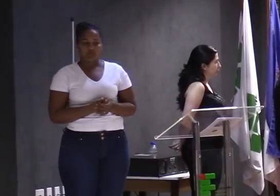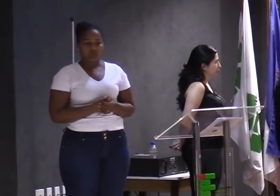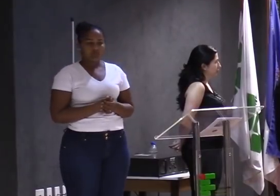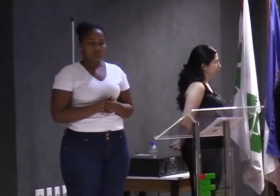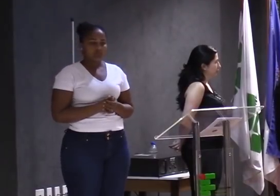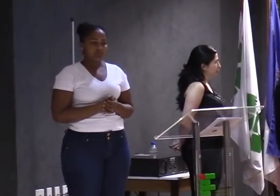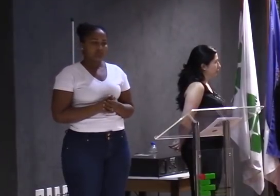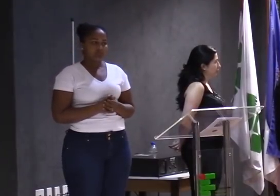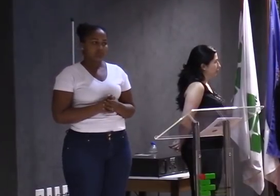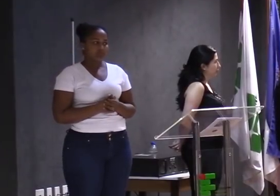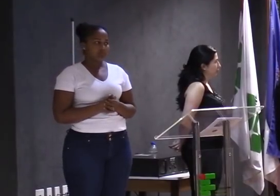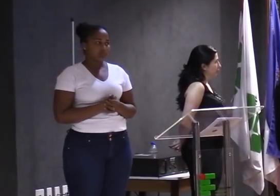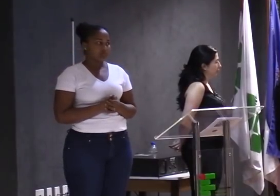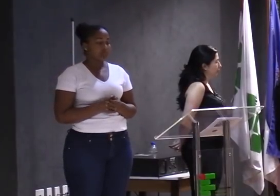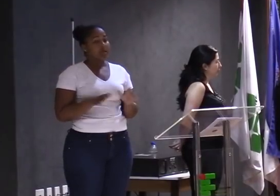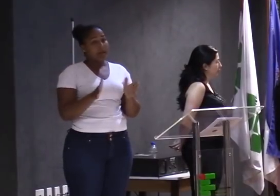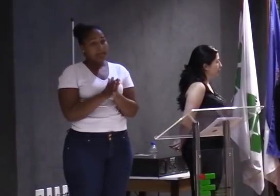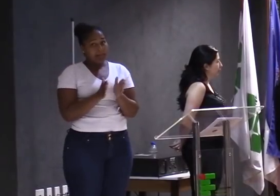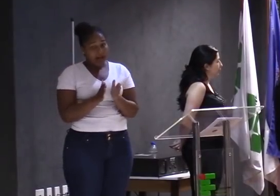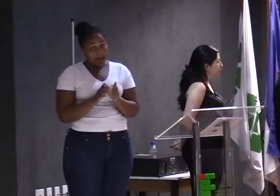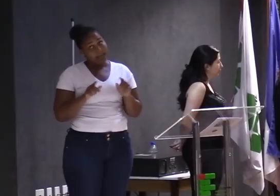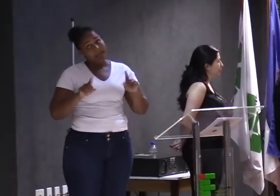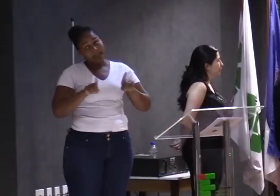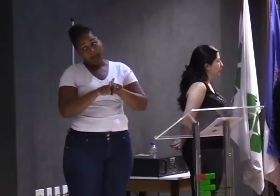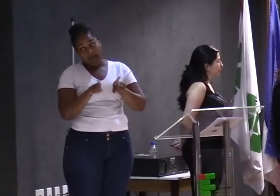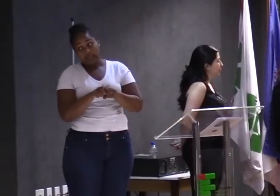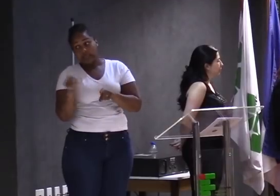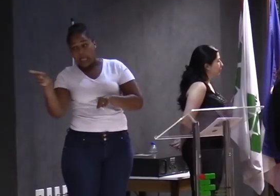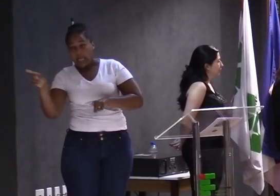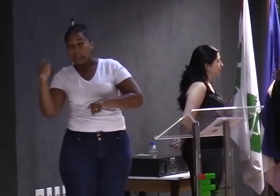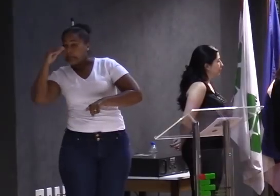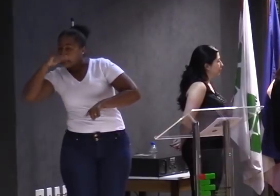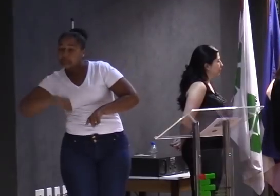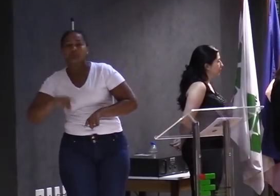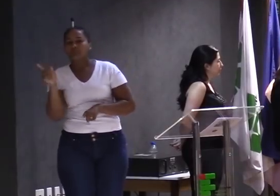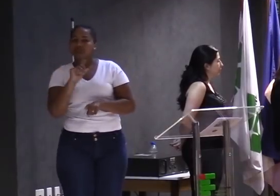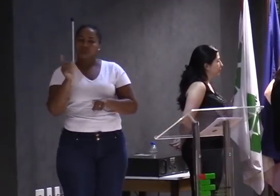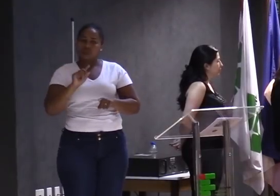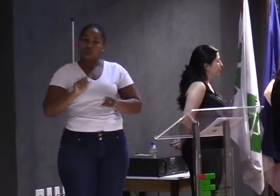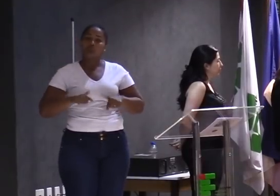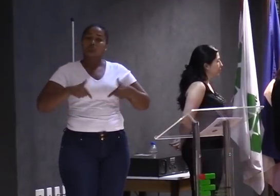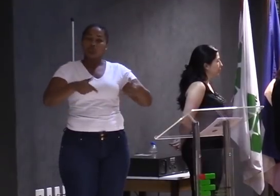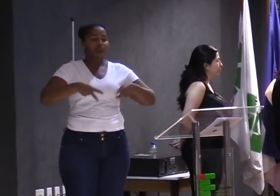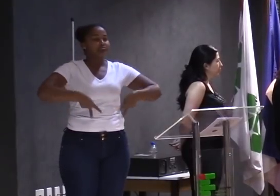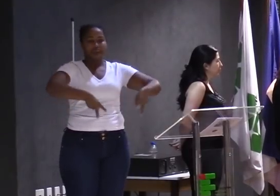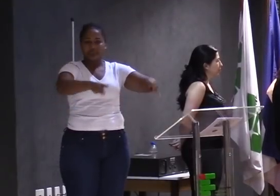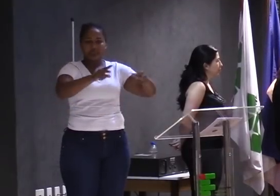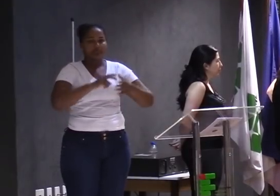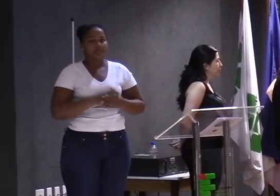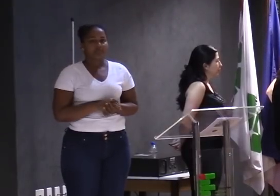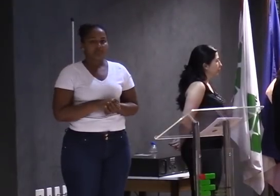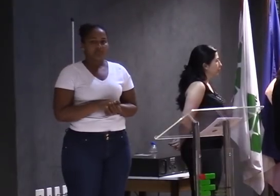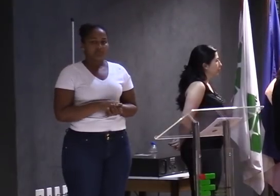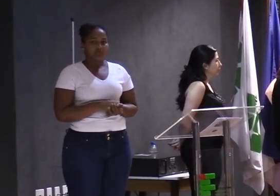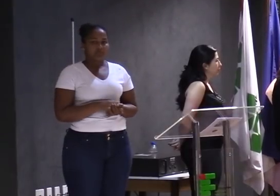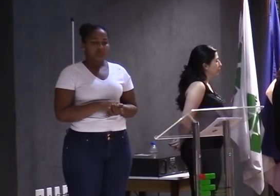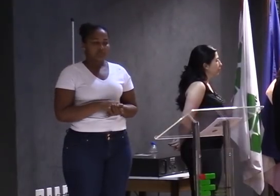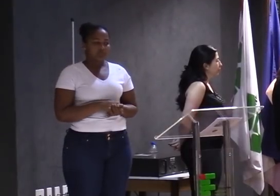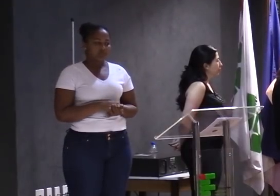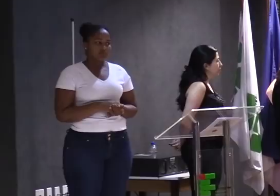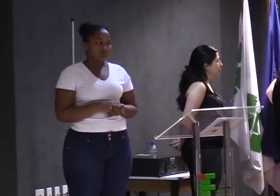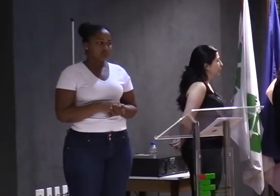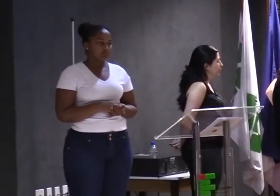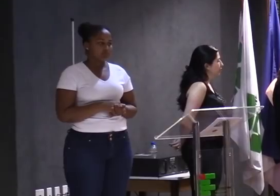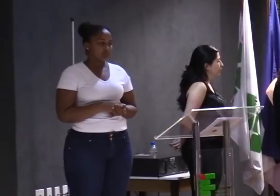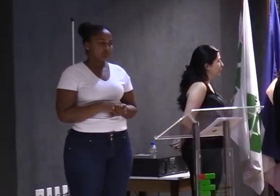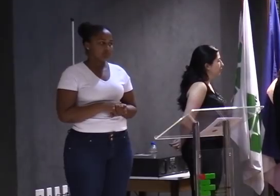individualizada. Mas é isso, a gente não vai desistir. Que a gente puder mudar dentro da sala de aula, porque dentro da sala de aula o professor ainda manda, né?